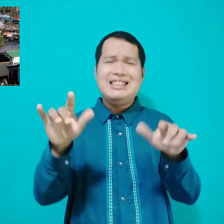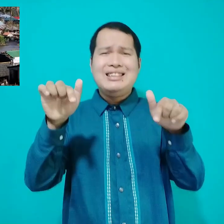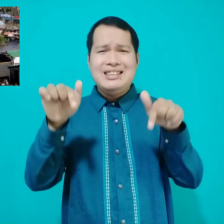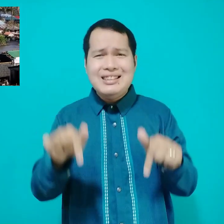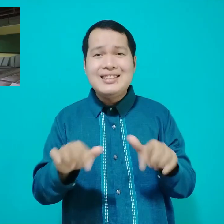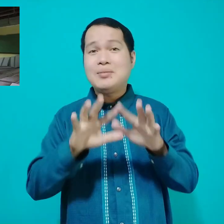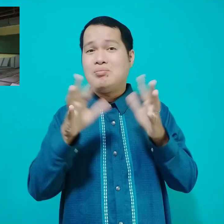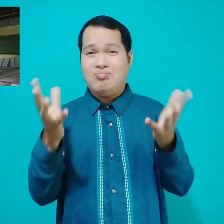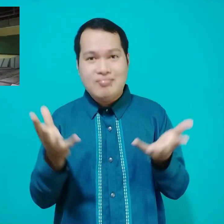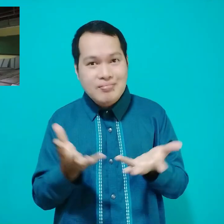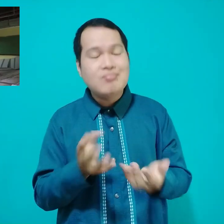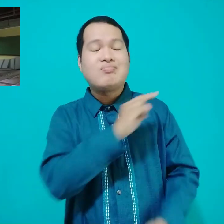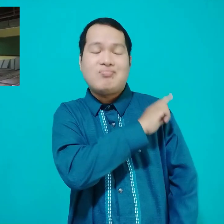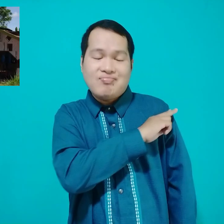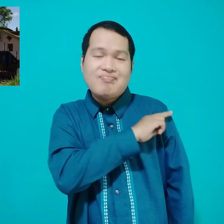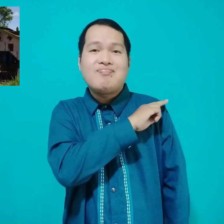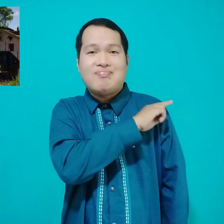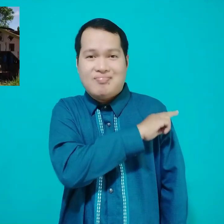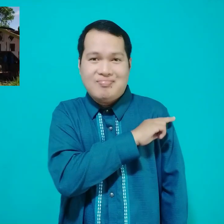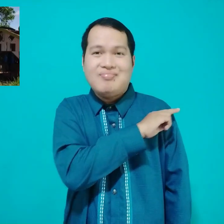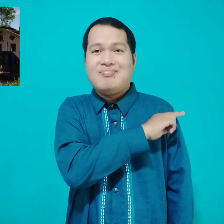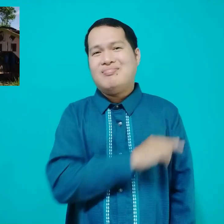at nalikas sa ating mundo